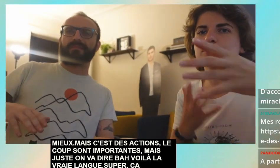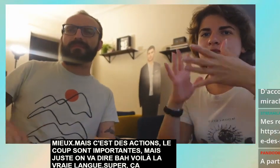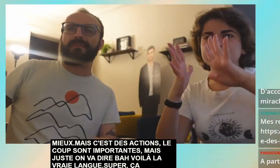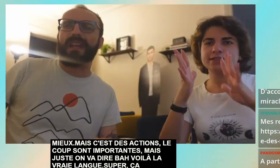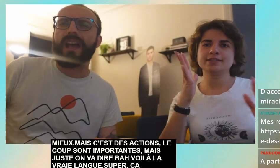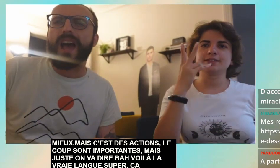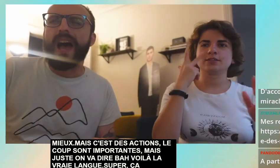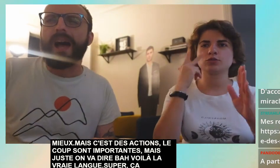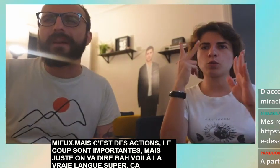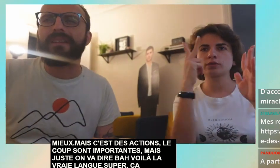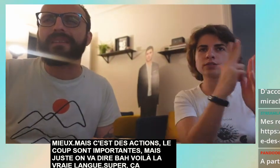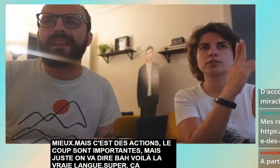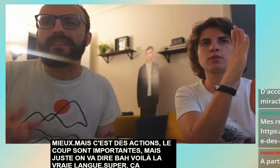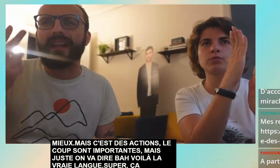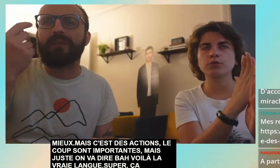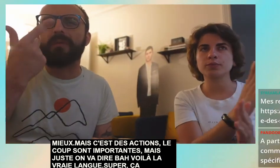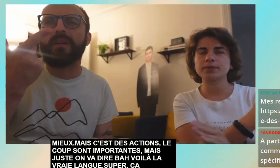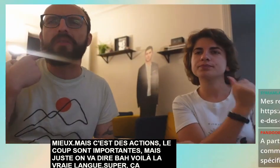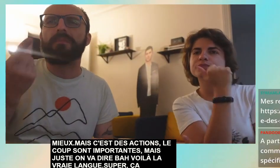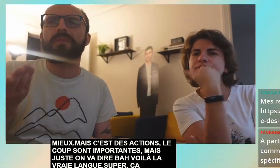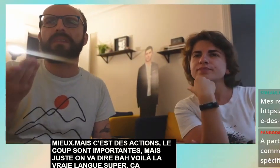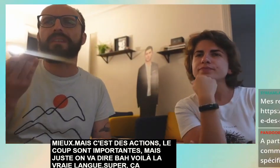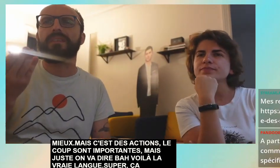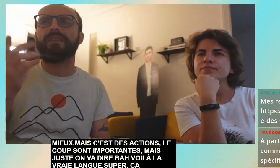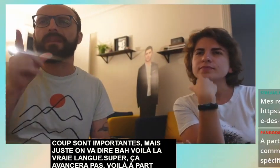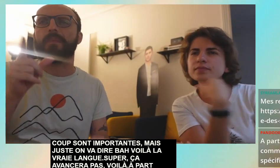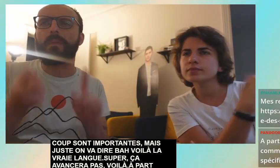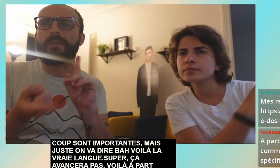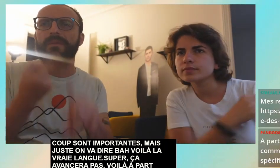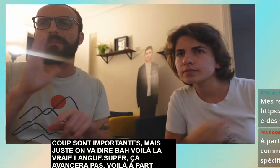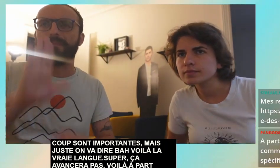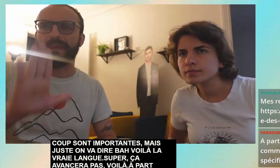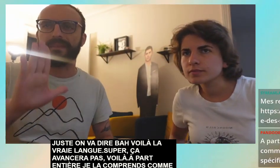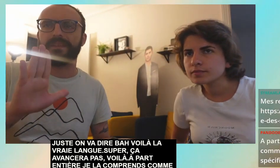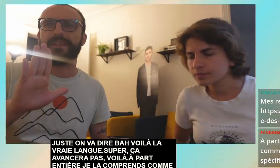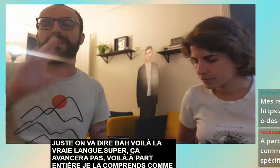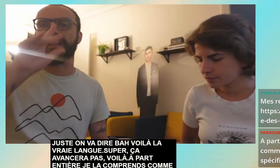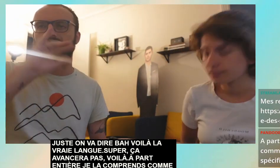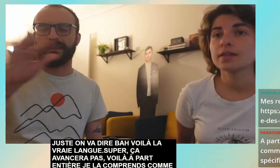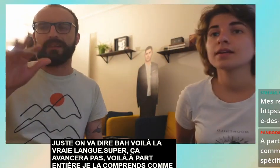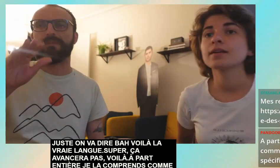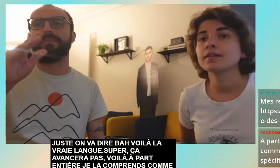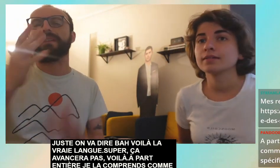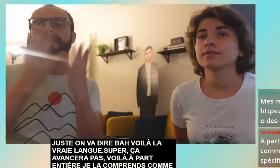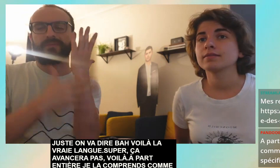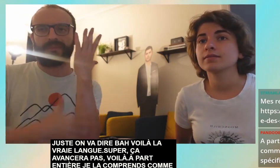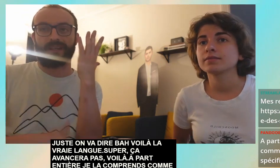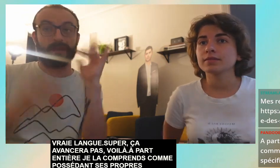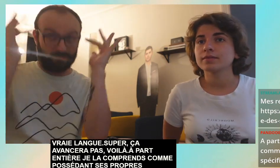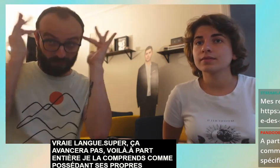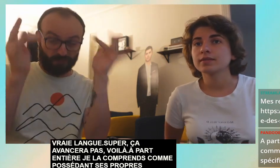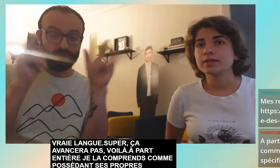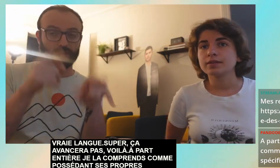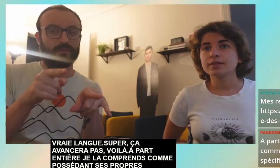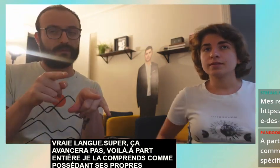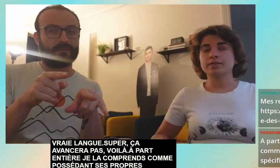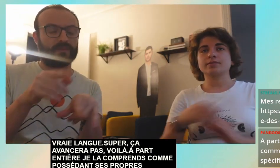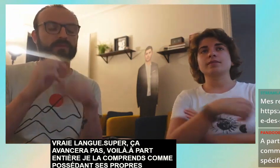Des signes. À part entière, je la comprends comme possédant ses propres spécificités. Un alphabet, une grammaire, une culture. Une